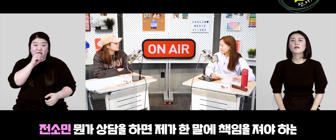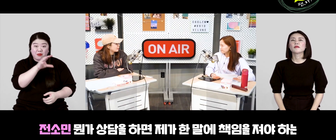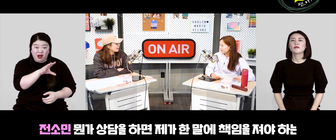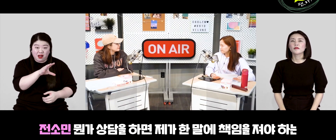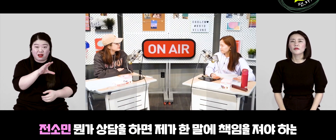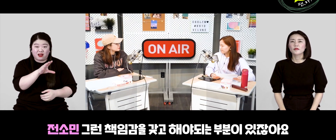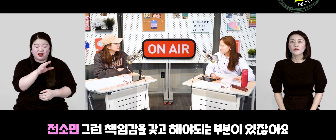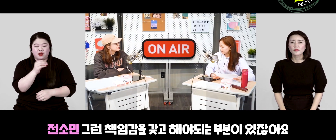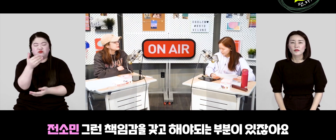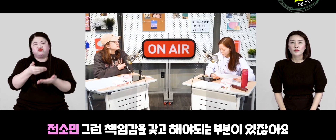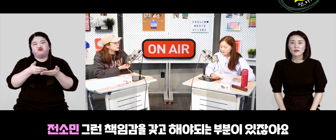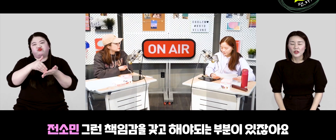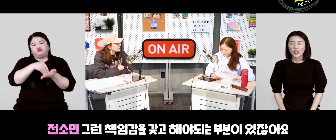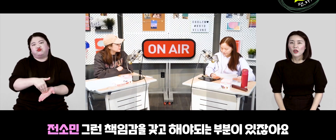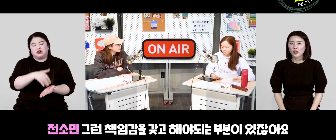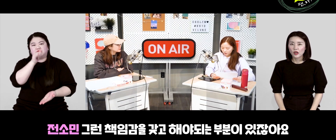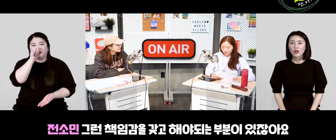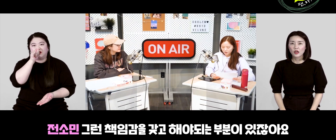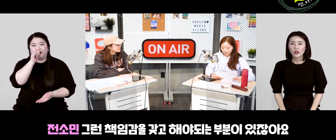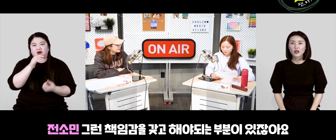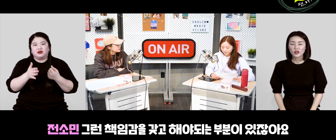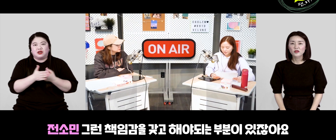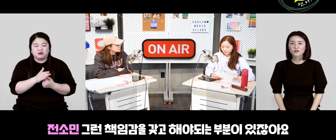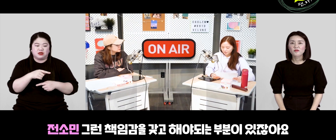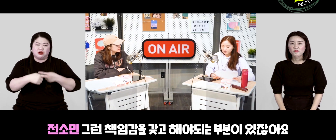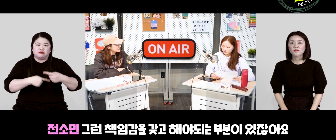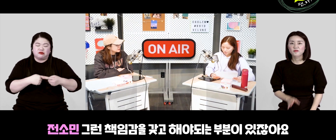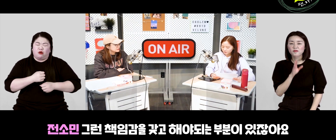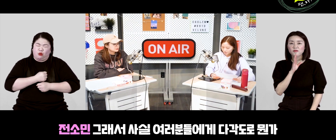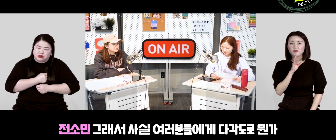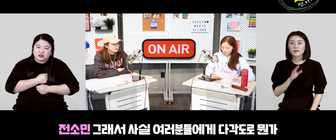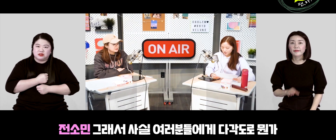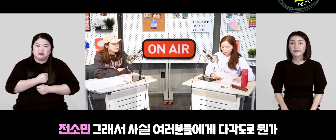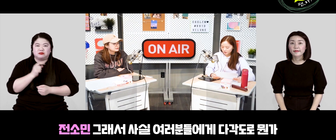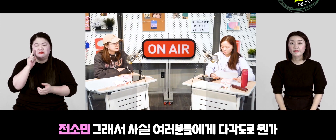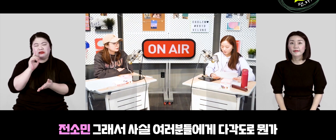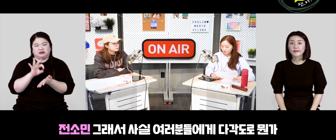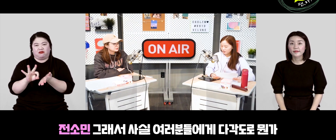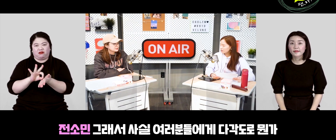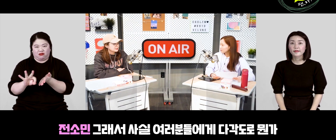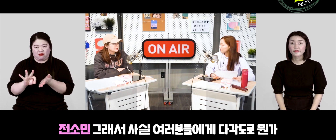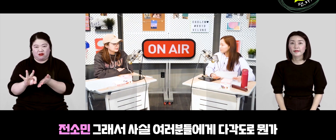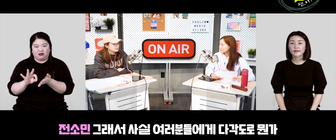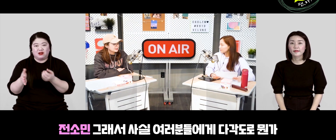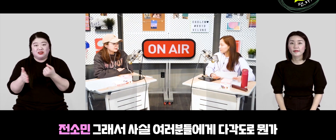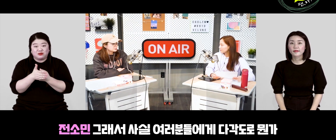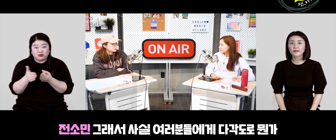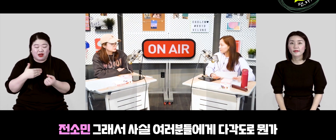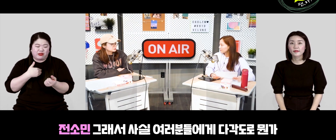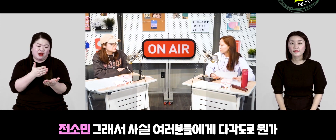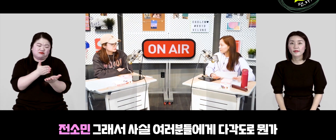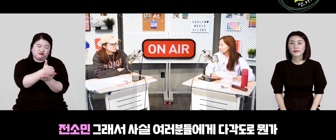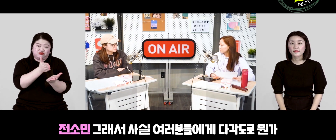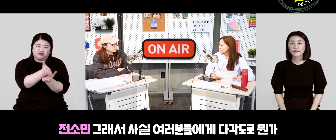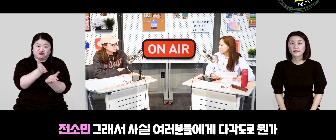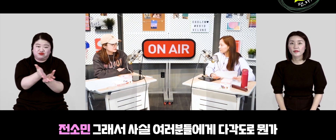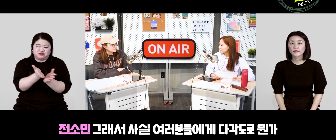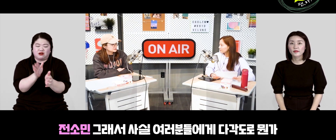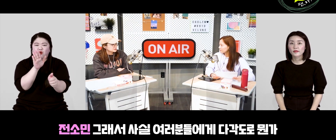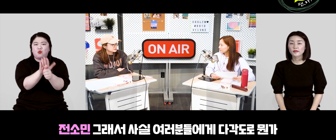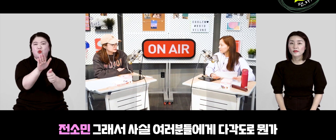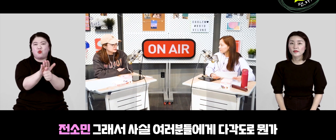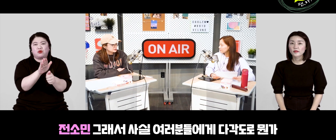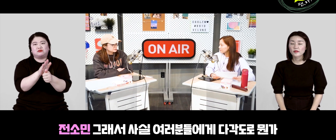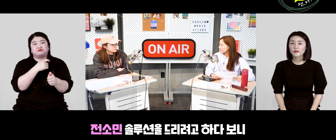또 책임을 져야 하는 그런 책임감을 갖고 해야 되는 부분이 있잖아요. 그래서 사실 여러분들께 이제 다각도로